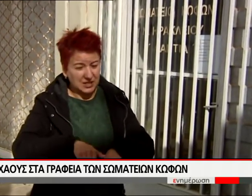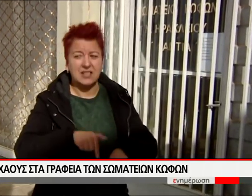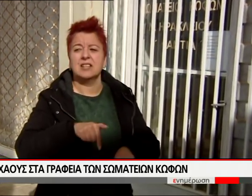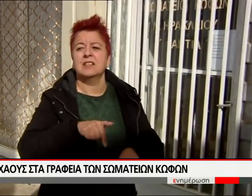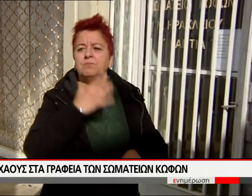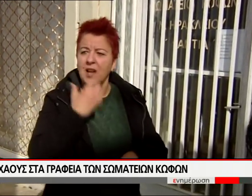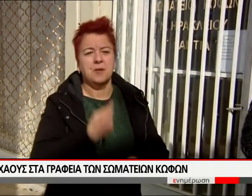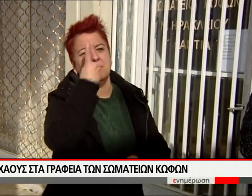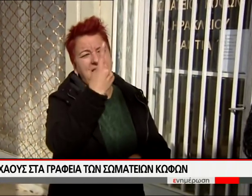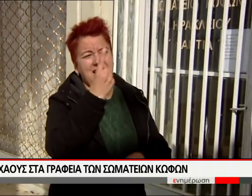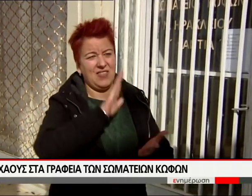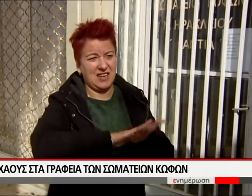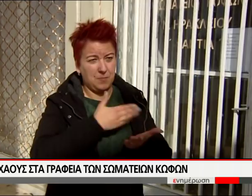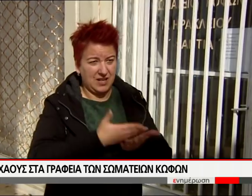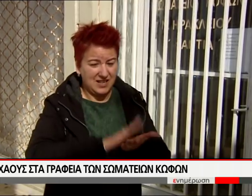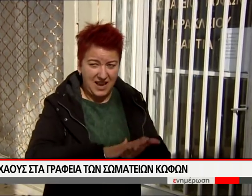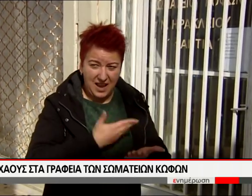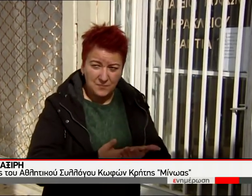στιγμή υπάρχει μία διερμηνέας,